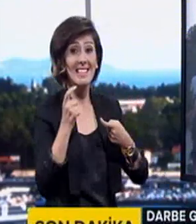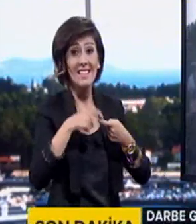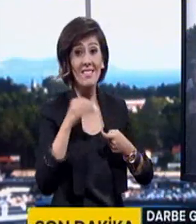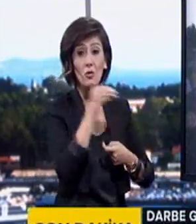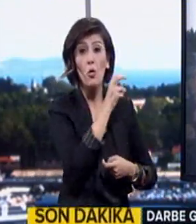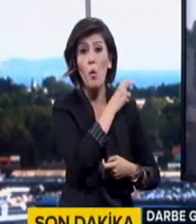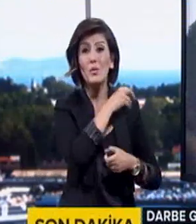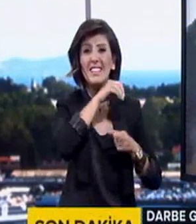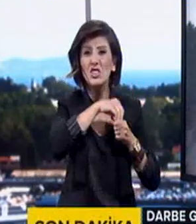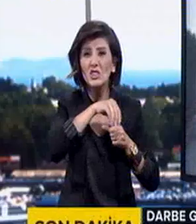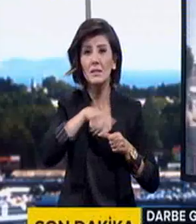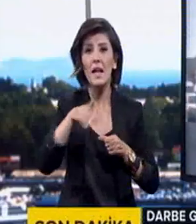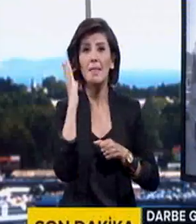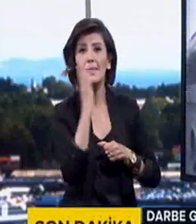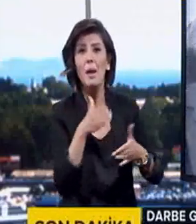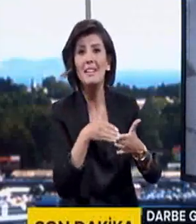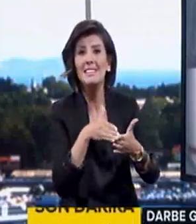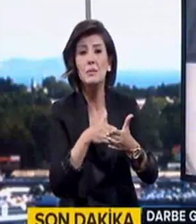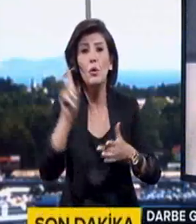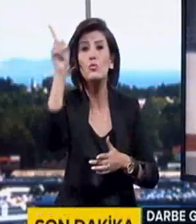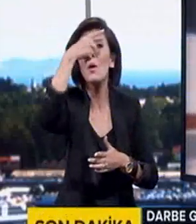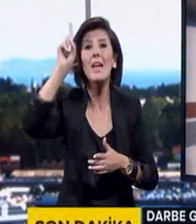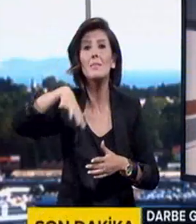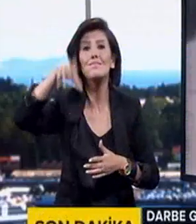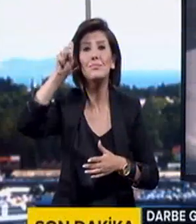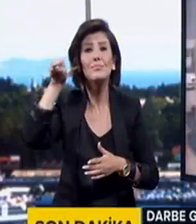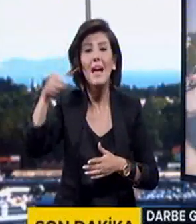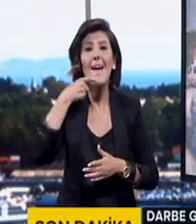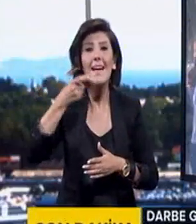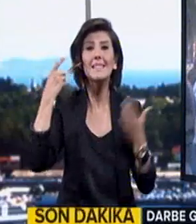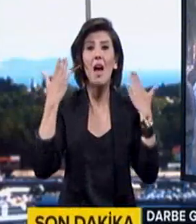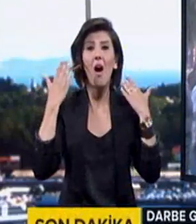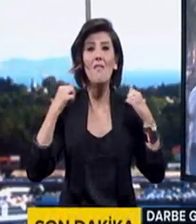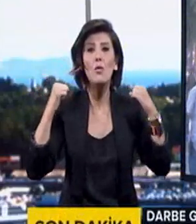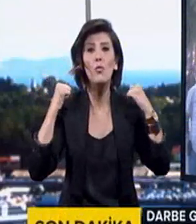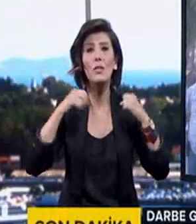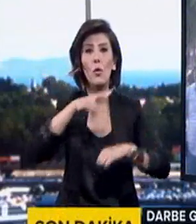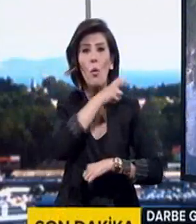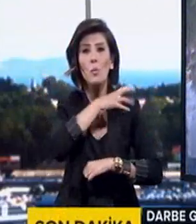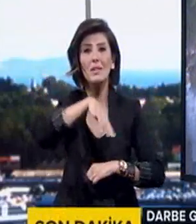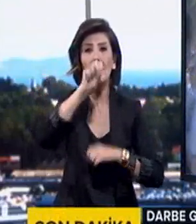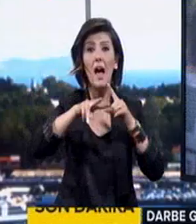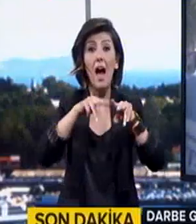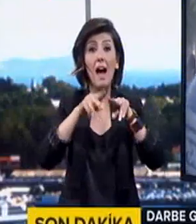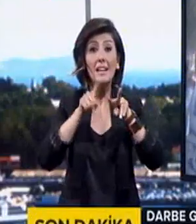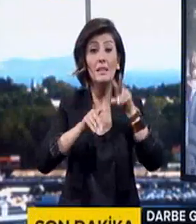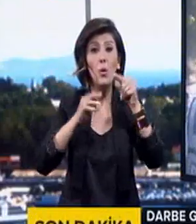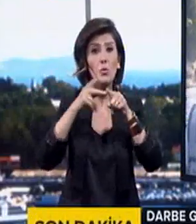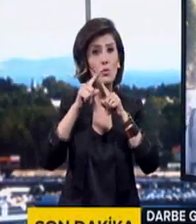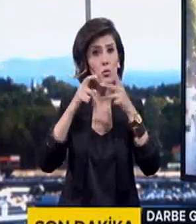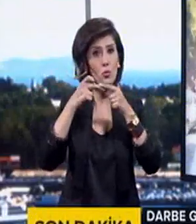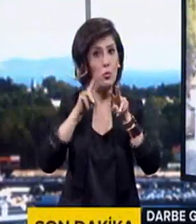sevk edilen komutanlar arasında darbe girişimini yönettiği öne sürülen eski Hava Kuvvetleri Komutanı Akın Öztürk de